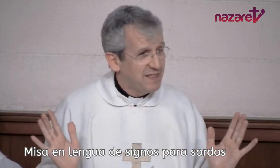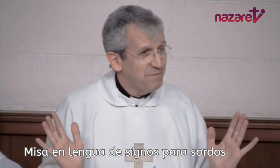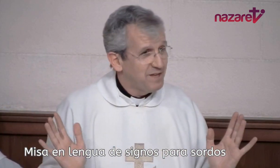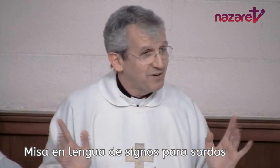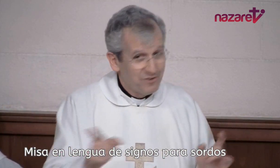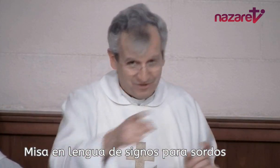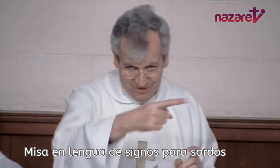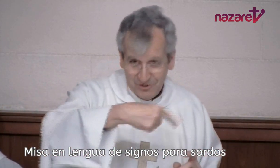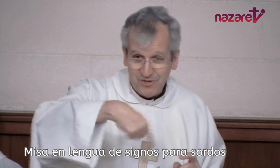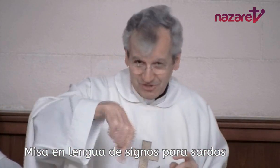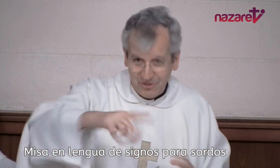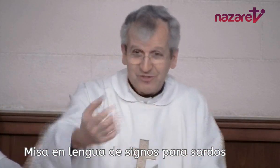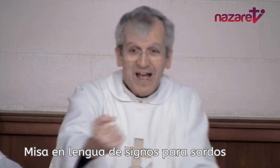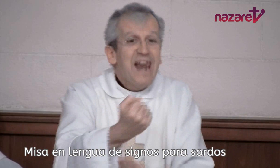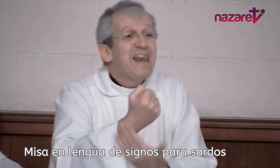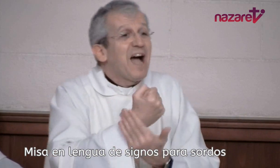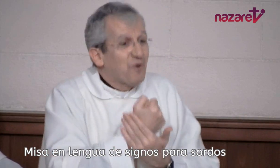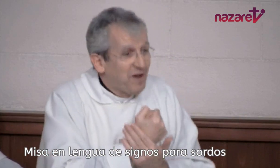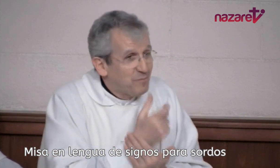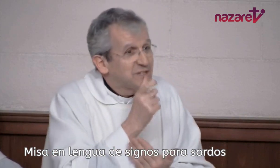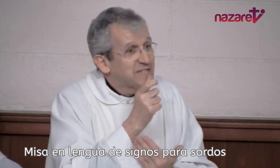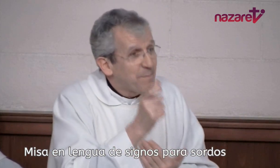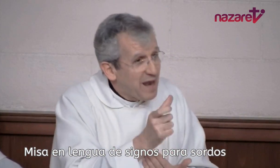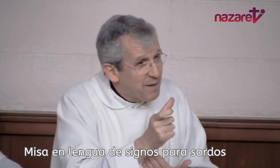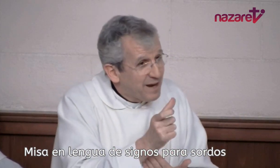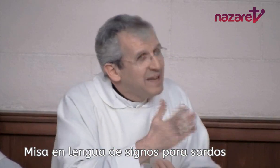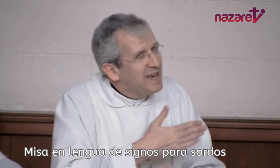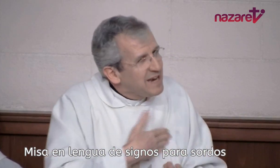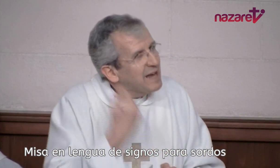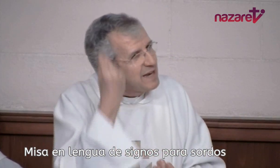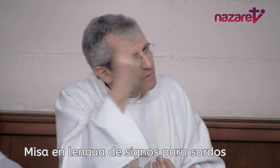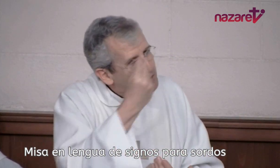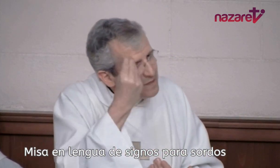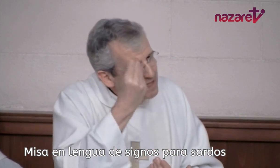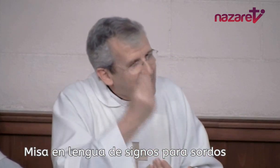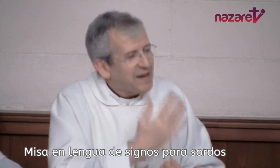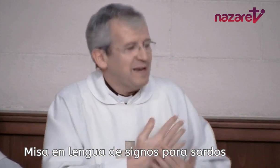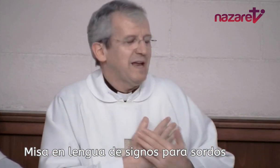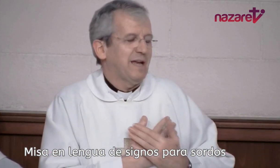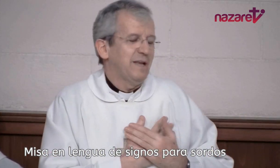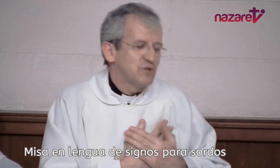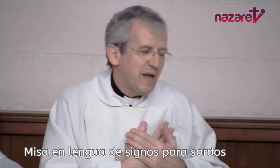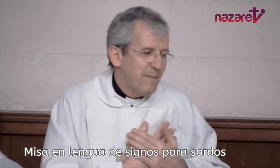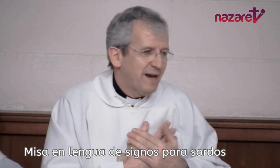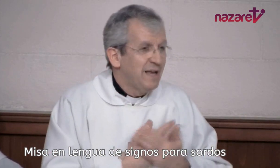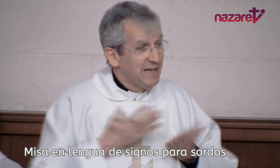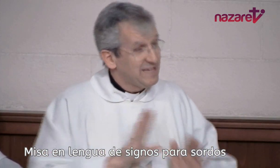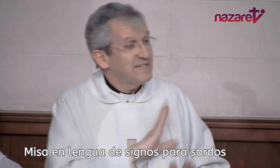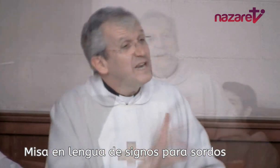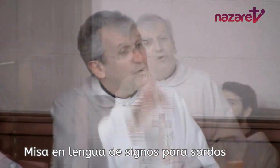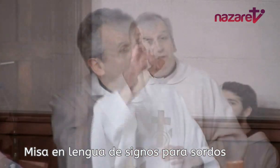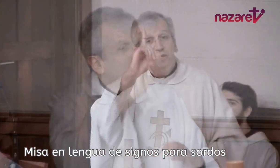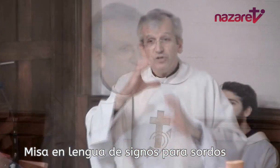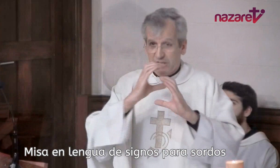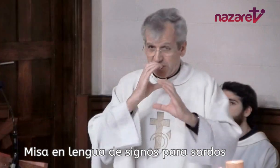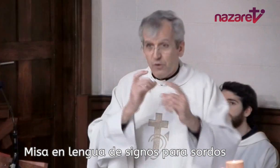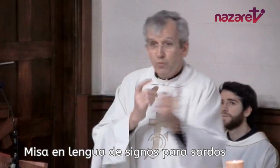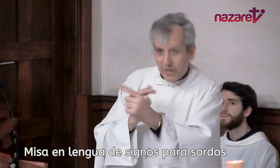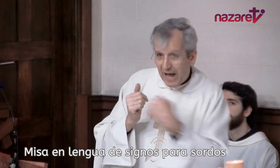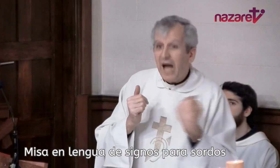recibieron. Nosotros la acogemos esa palabra, y la queremos meditar, y la queremos amar, y es el Hijo de Dios que se comunica